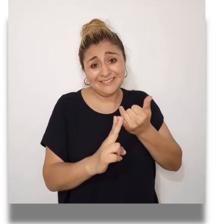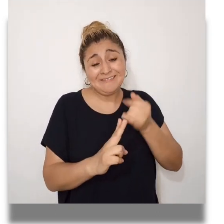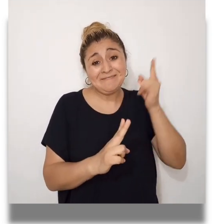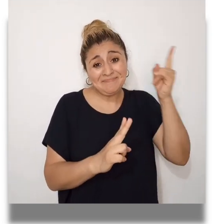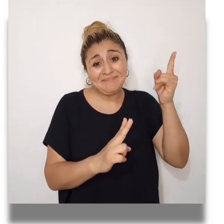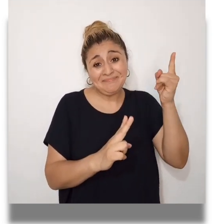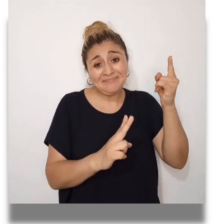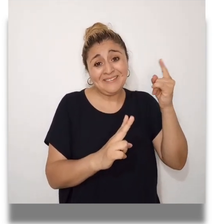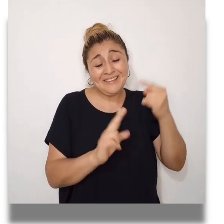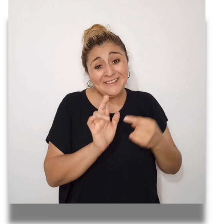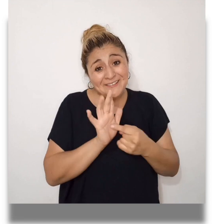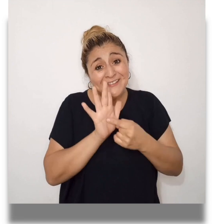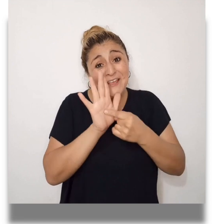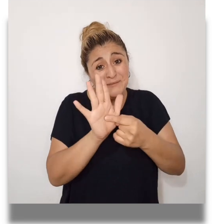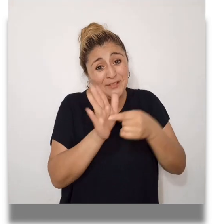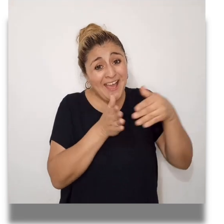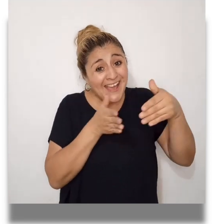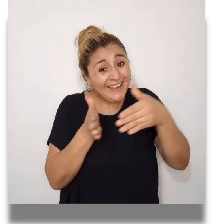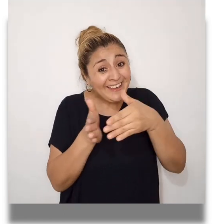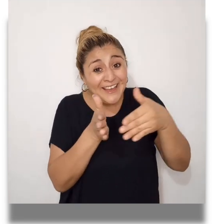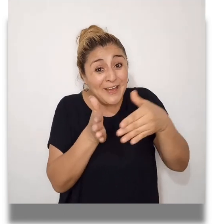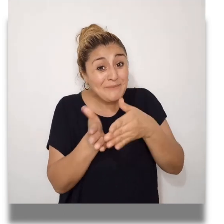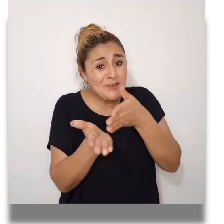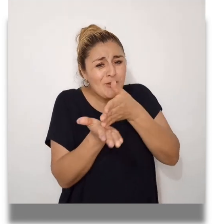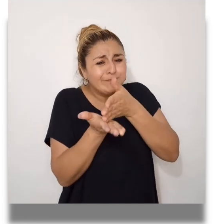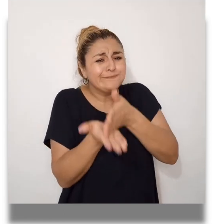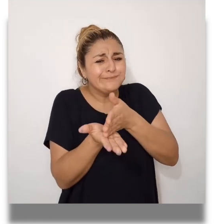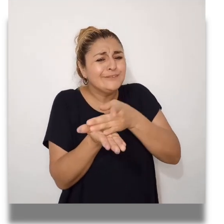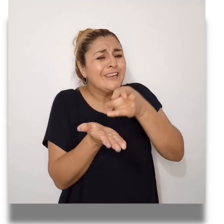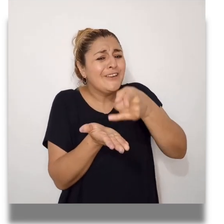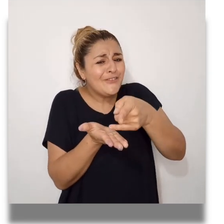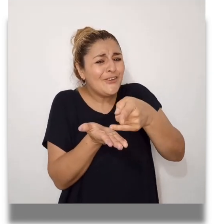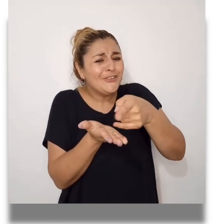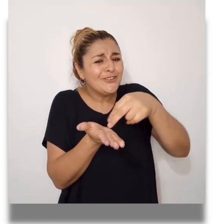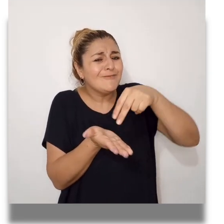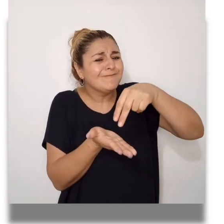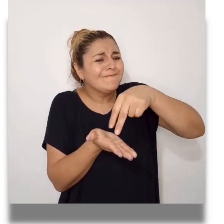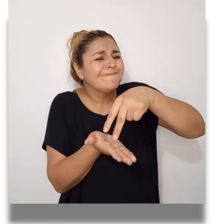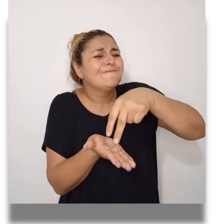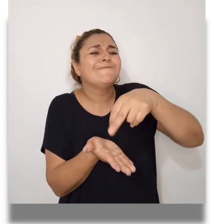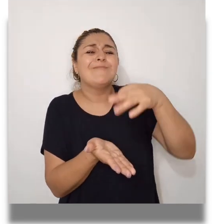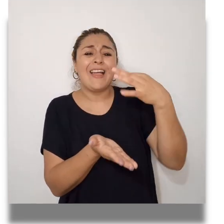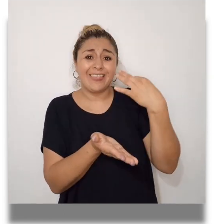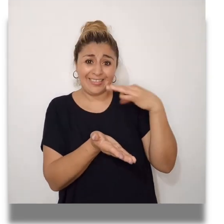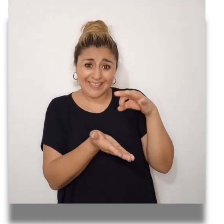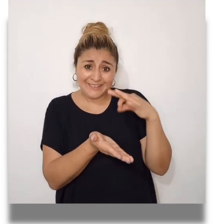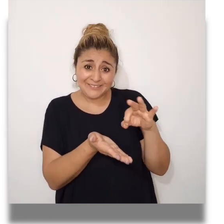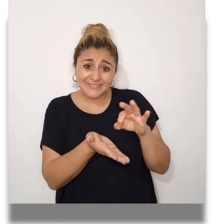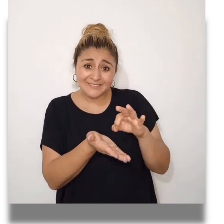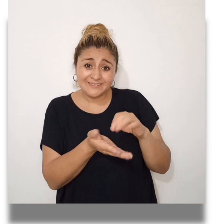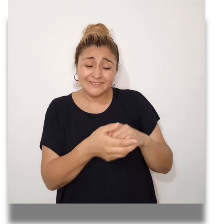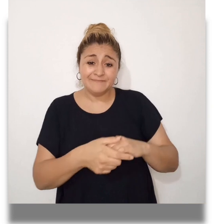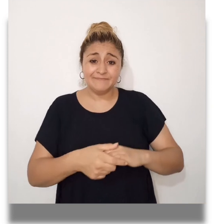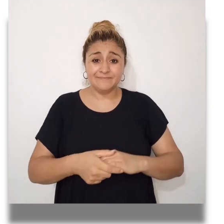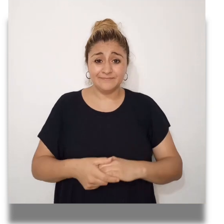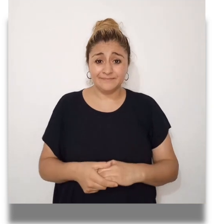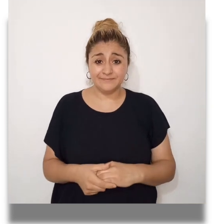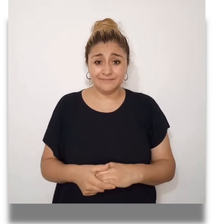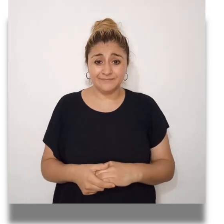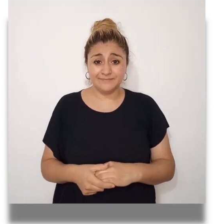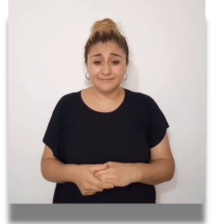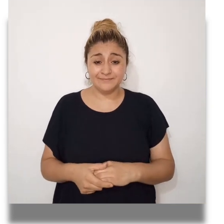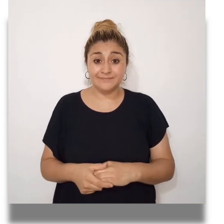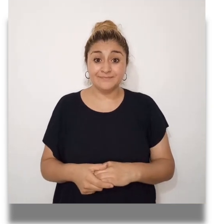va a mostrar el camino por donde tienes que andar. La revelación de Dios es por ceux qui le craignent.